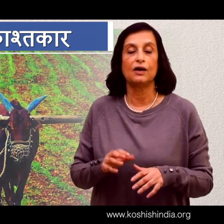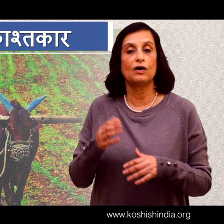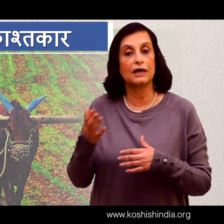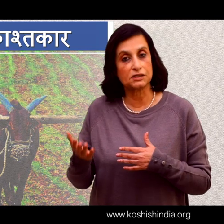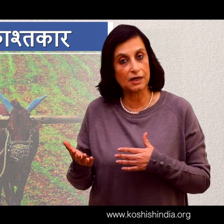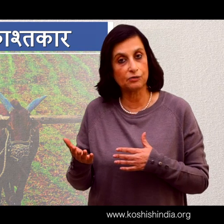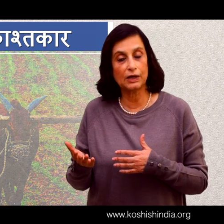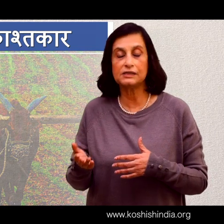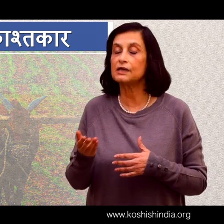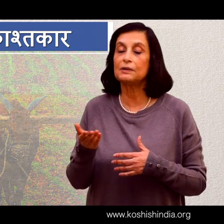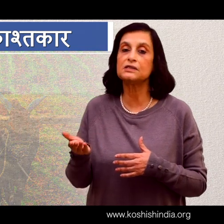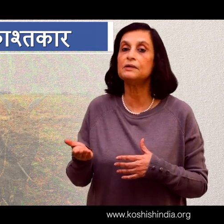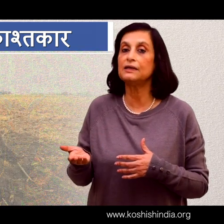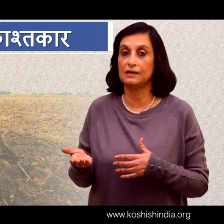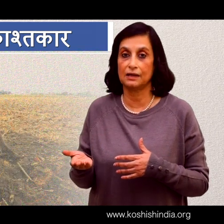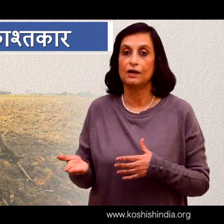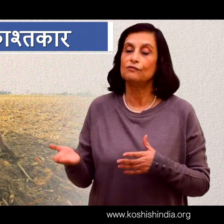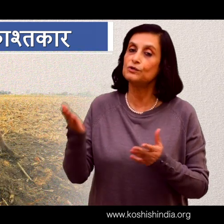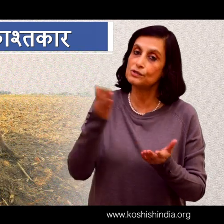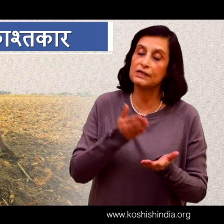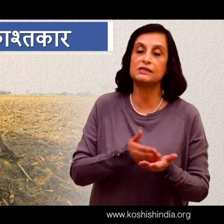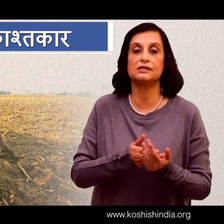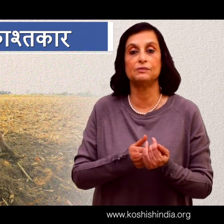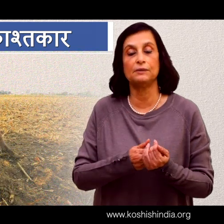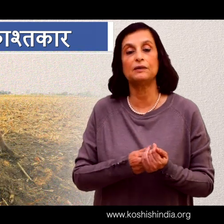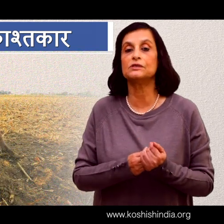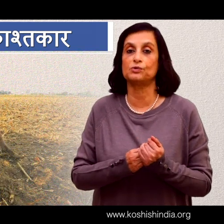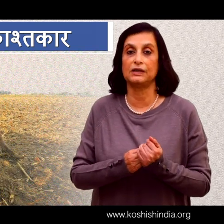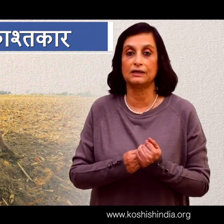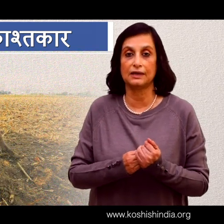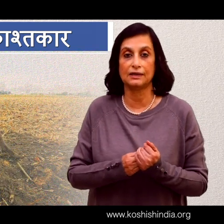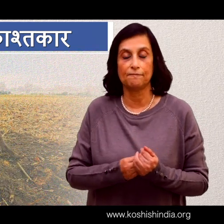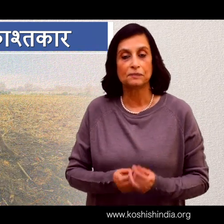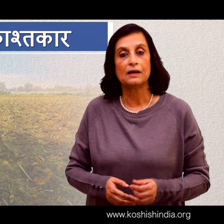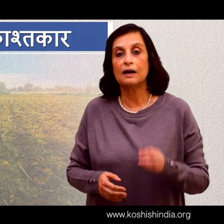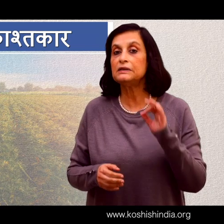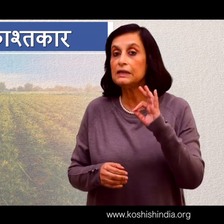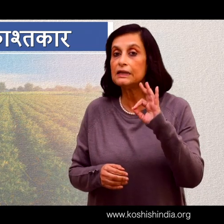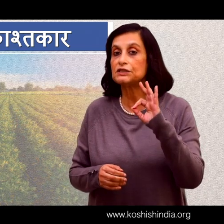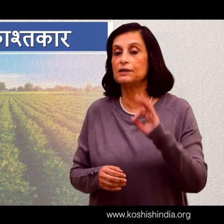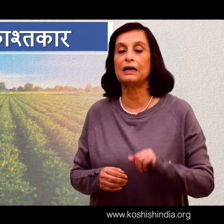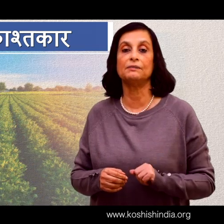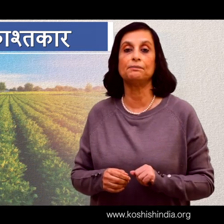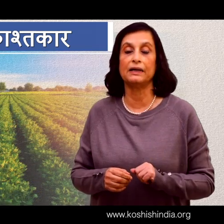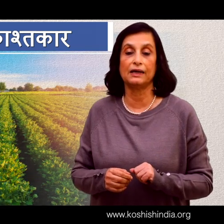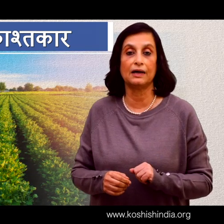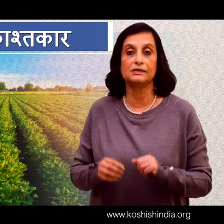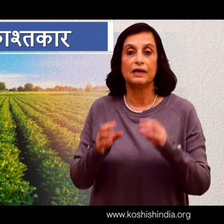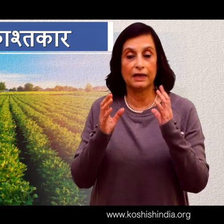वहव्यक्तिहोताहैजिसकेपासकोई जमीननहींहोती।वेकिसी औरकीजमीनपरमजदूरकेरूपमेंकामकरतेहैं। आजहमतीनदेशोंकाअध्ययन